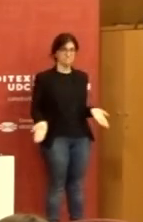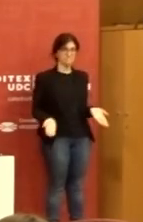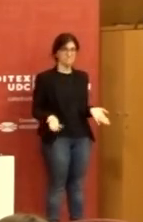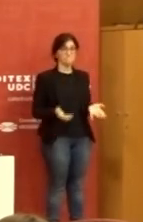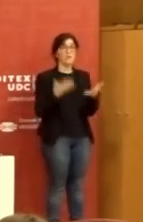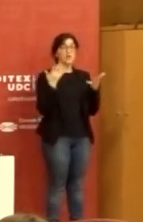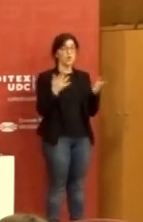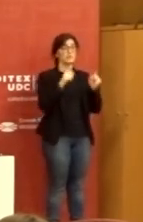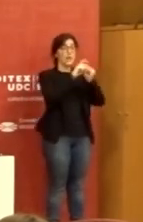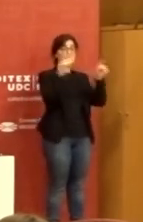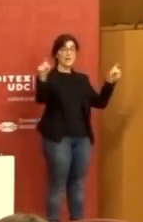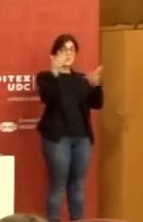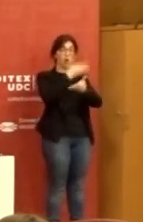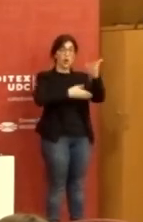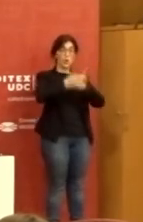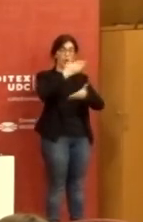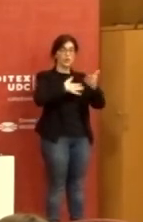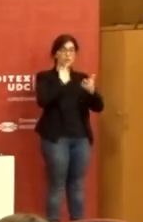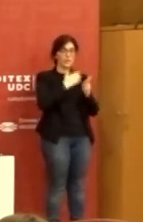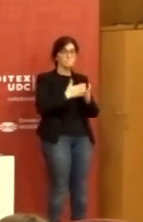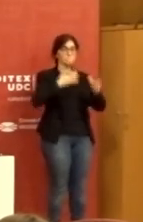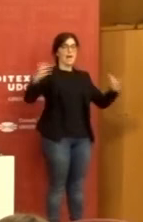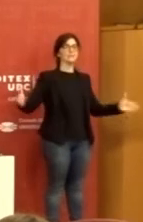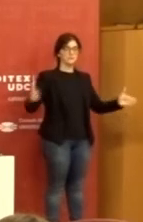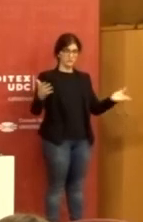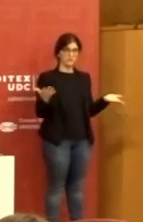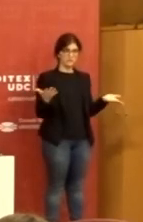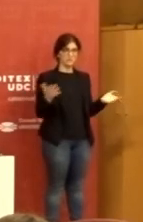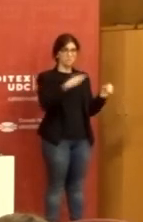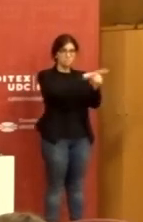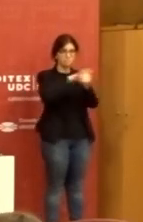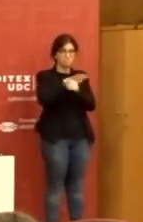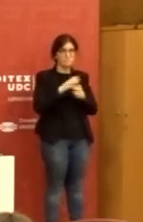el arco de empresas colaboradoras es más amplio y